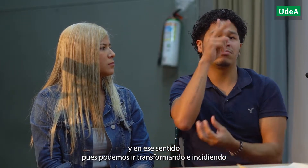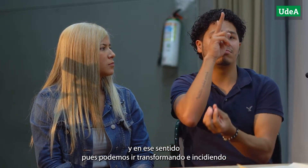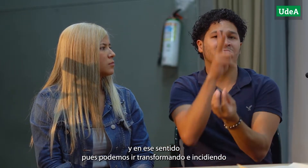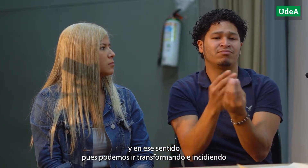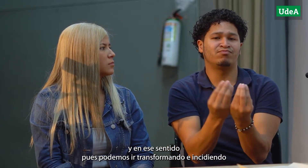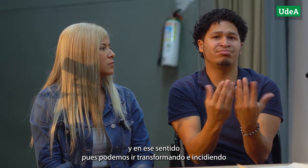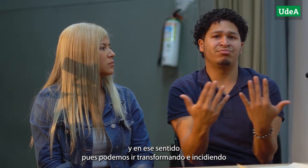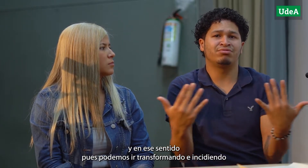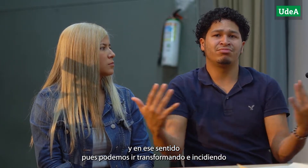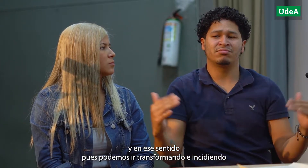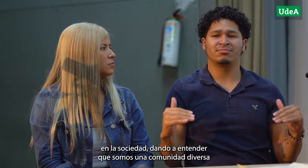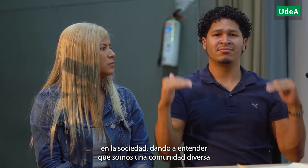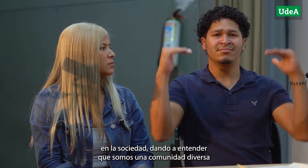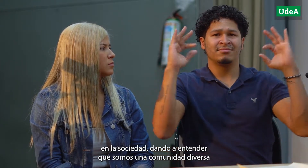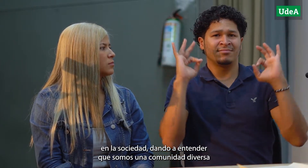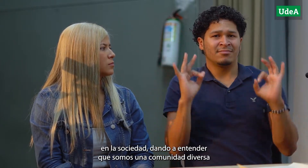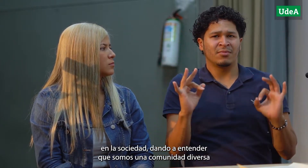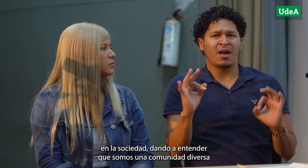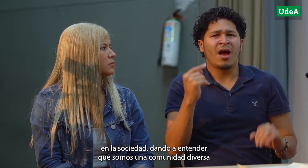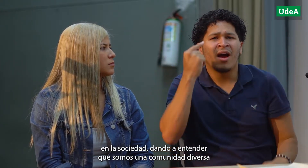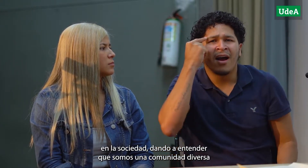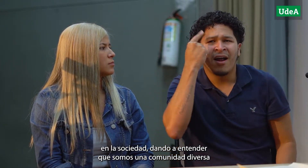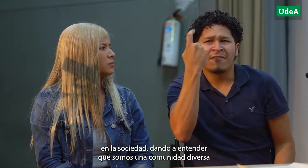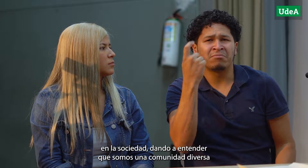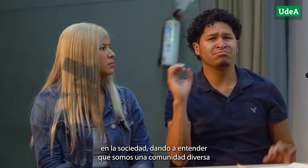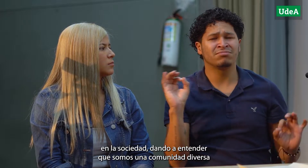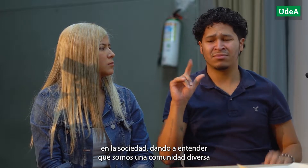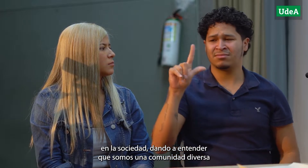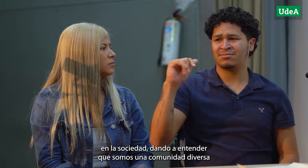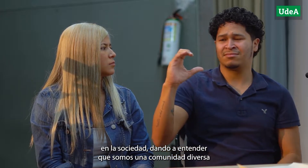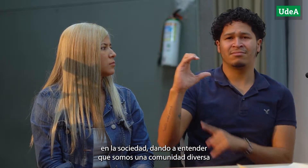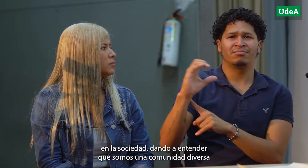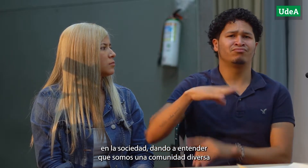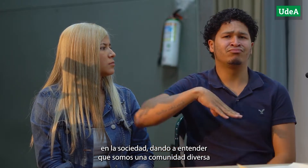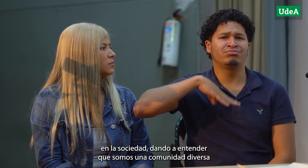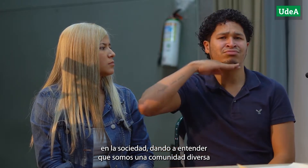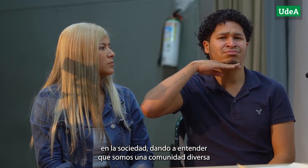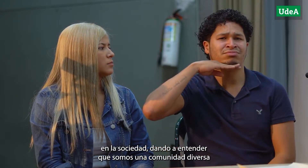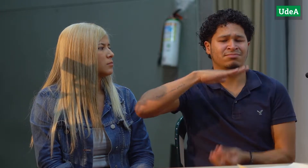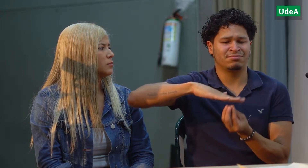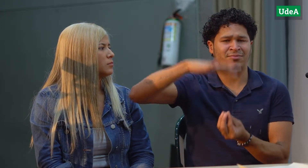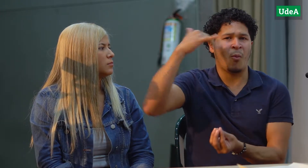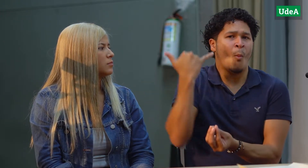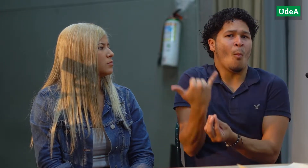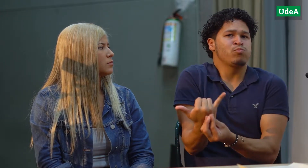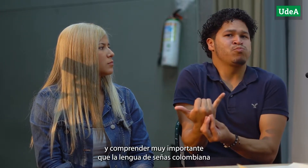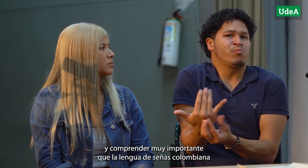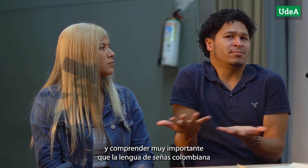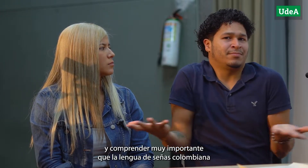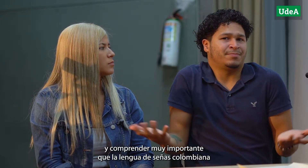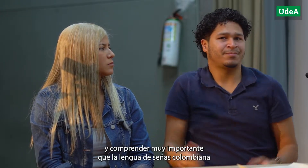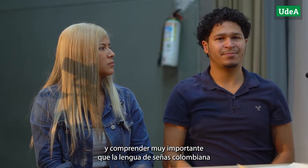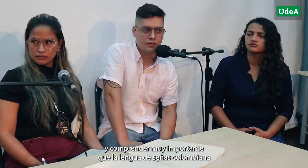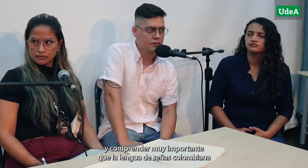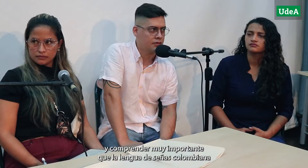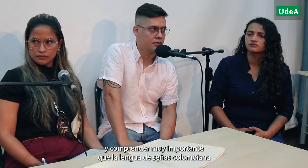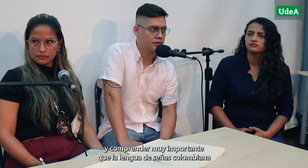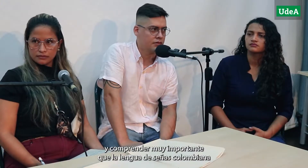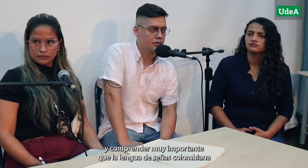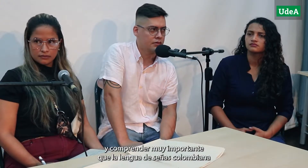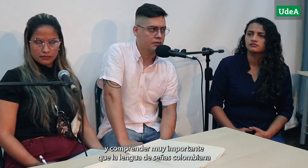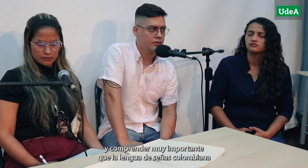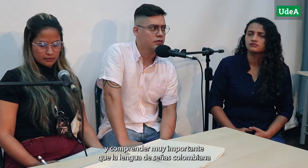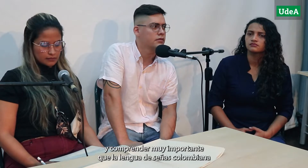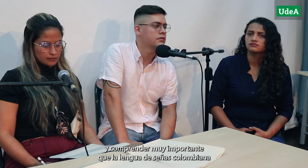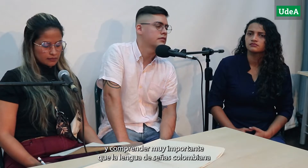ir transformando e incidiendo en la sociedad, dando a entender que somos una comunidad diversa. Y comprender, muy importante,